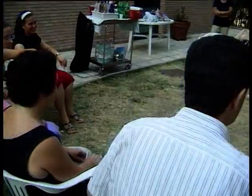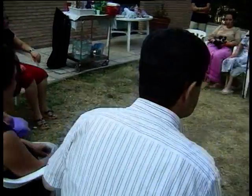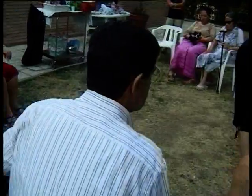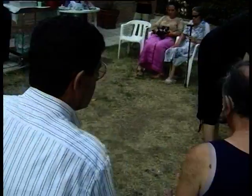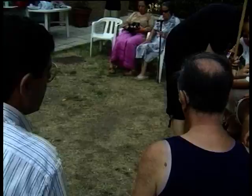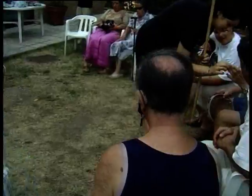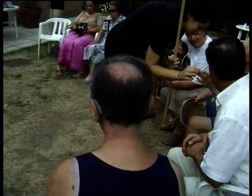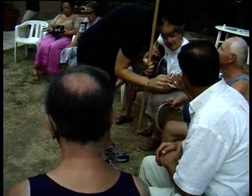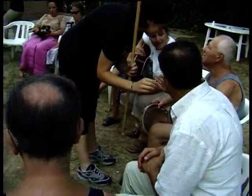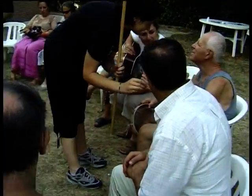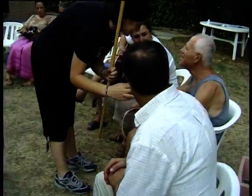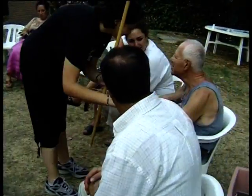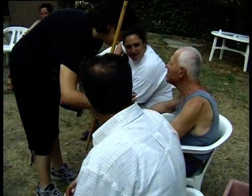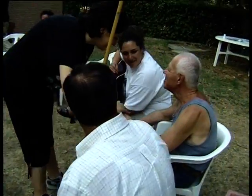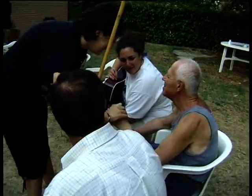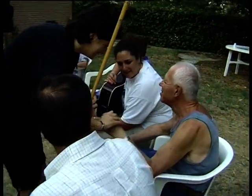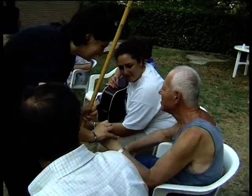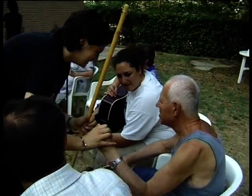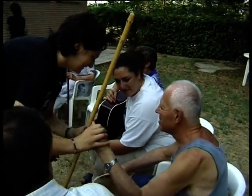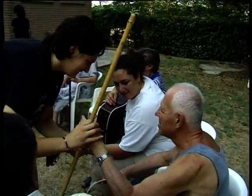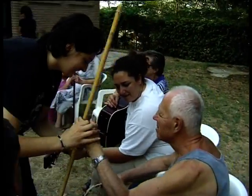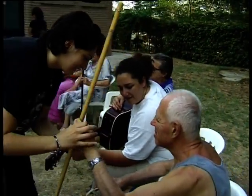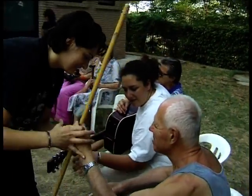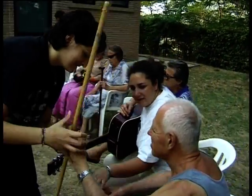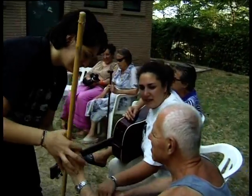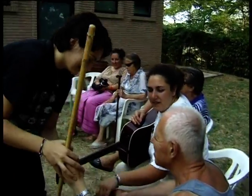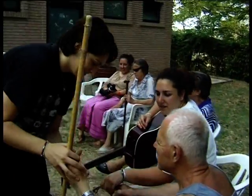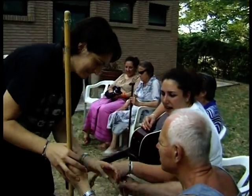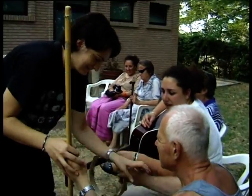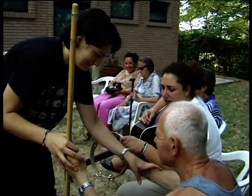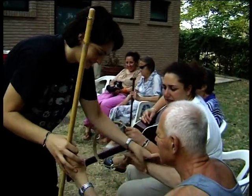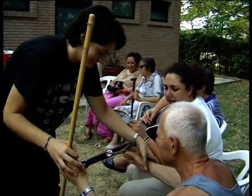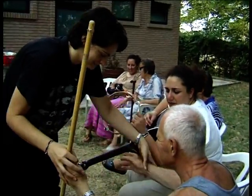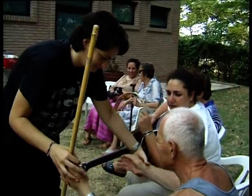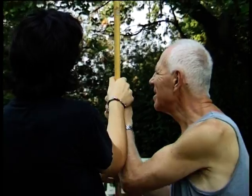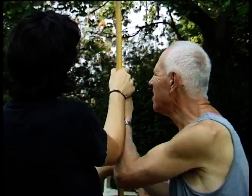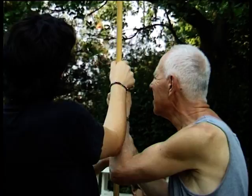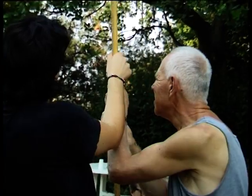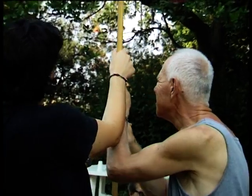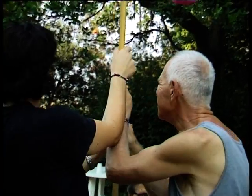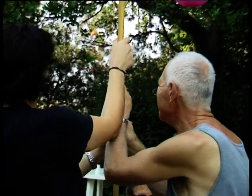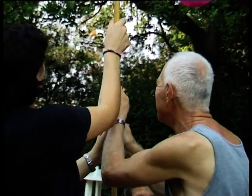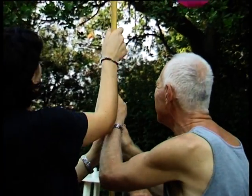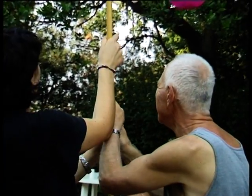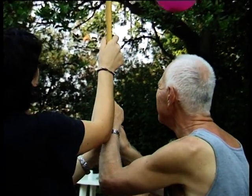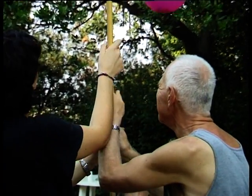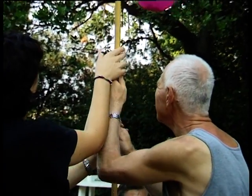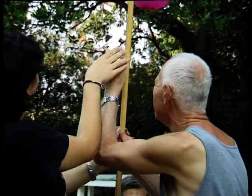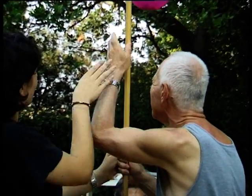a causa della doppia minorazione sensoriale e della presenza, a volte, di ulteriori disabilità, è complesso avere accesso a